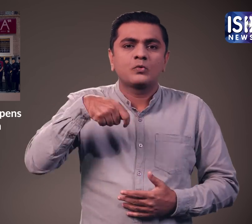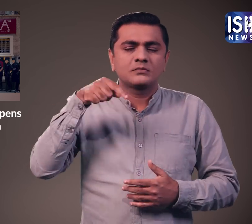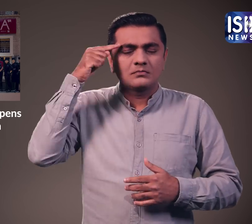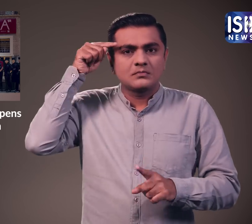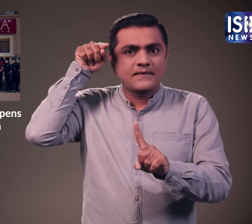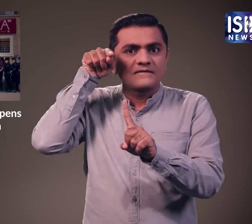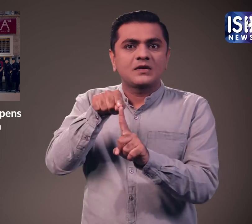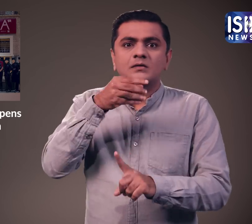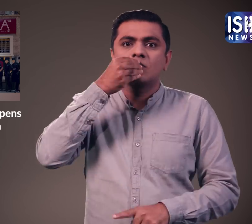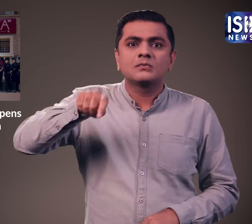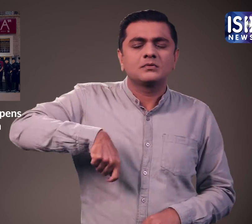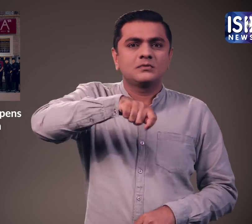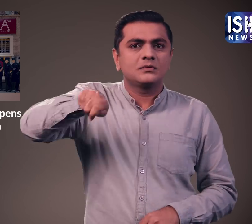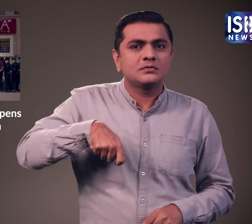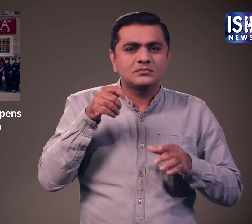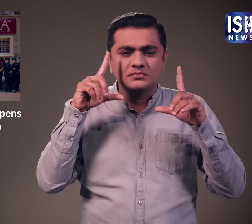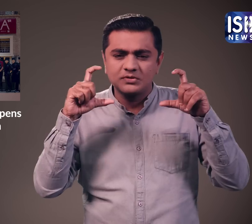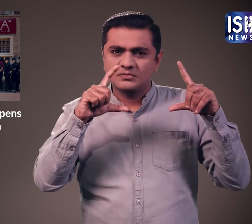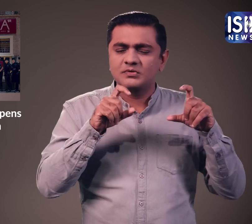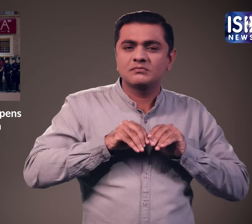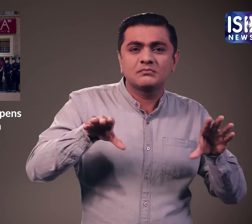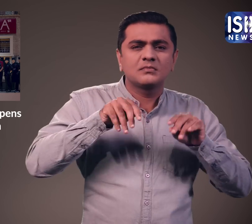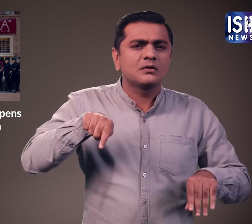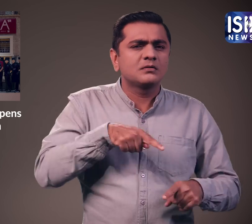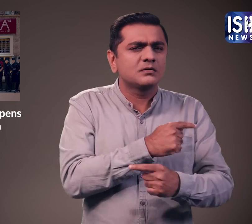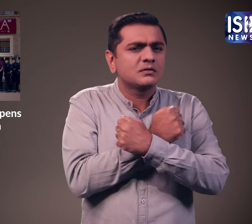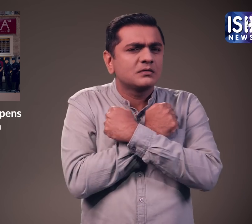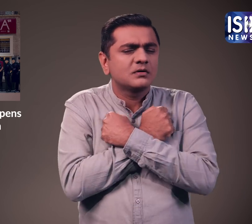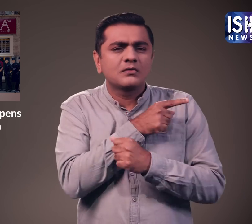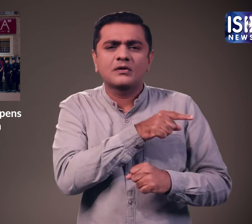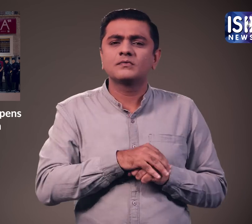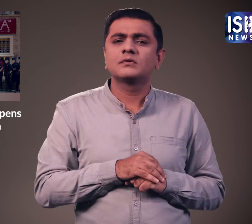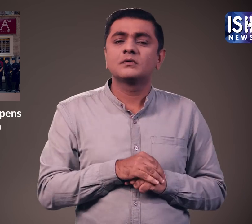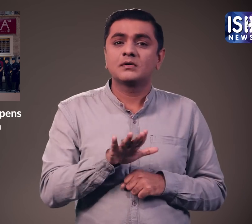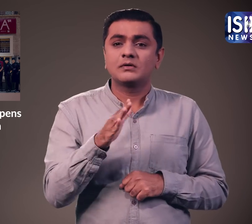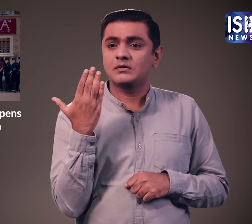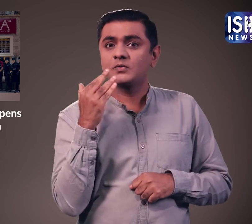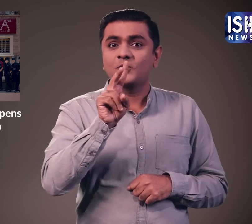पसंद है और उन्होंने अकसर घर पर खाना बनाते हुए अपनी तस्वीरे साजा की है।